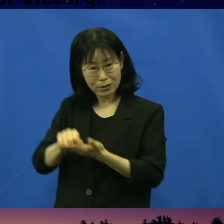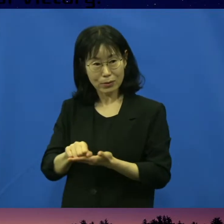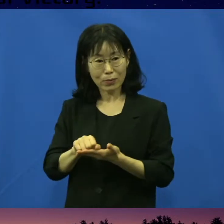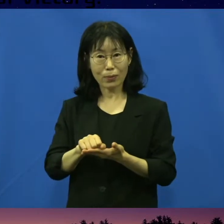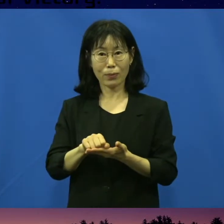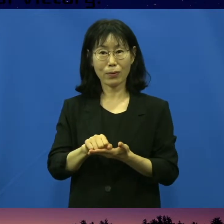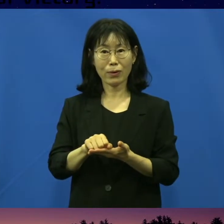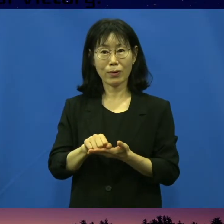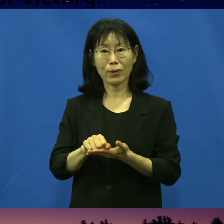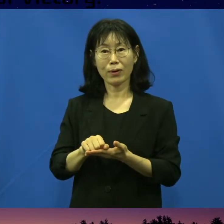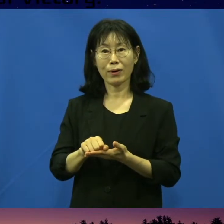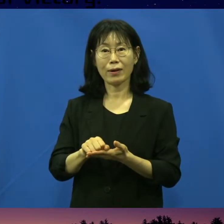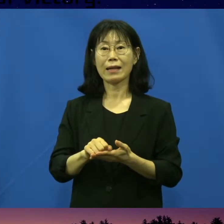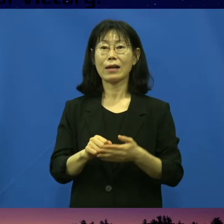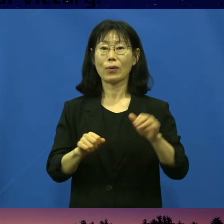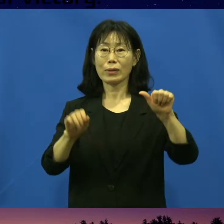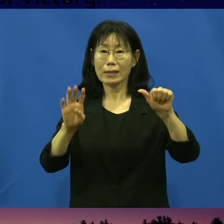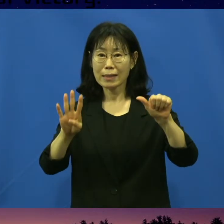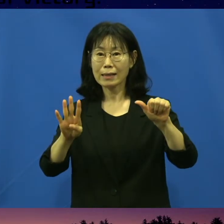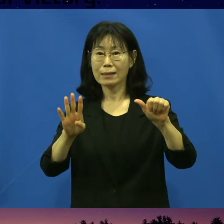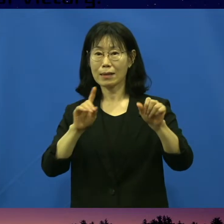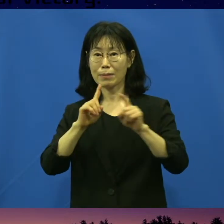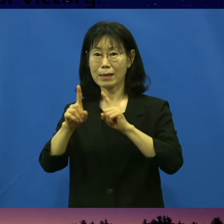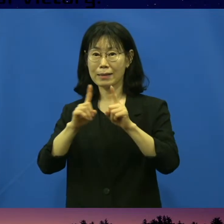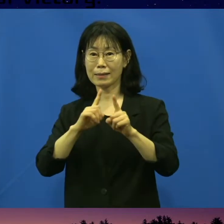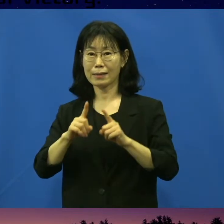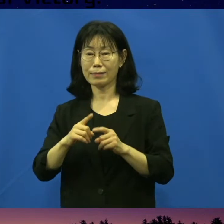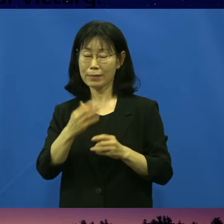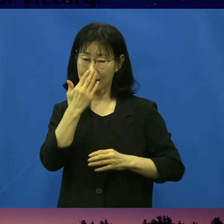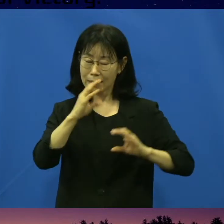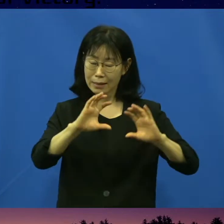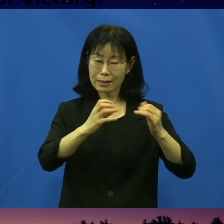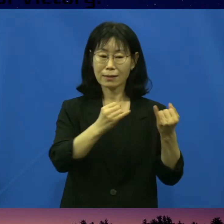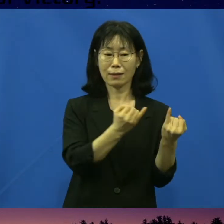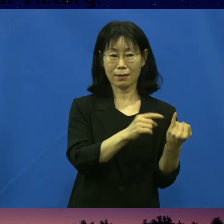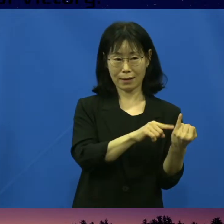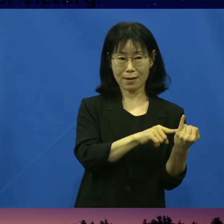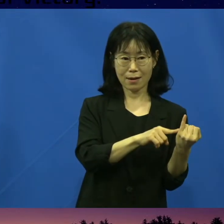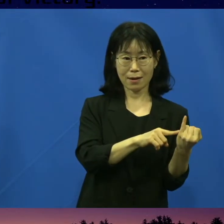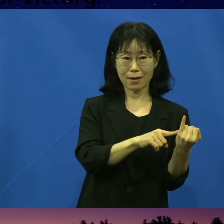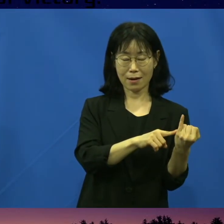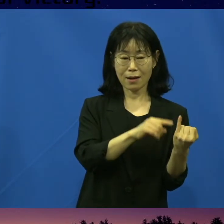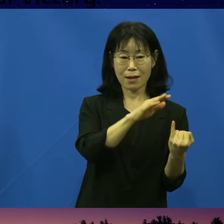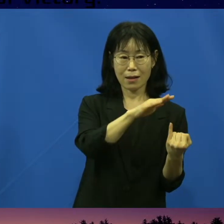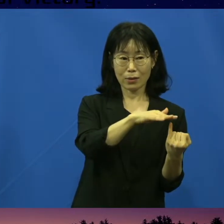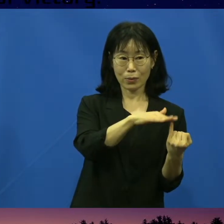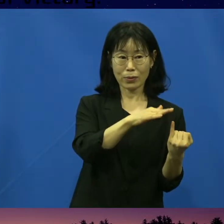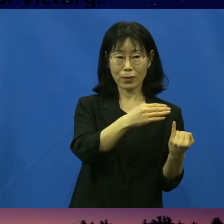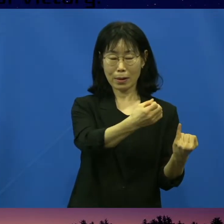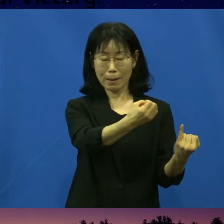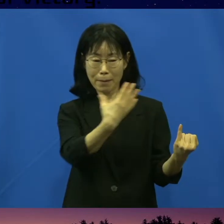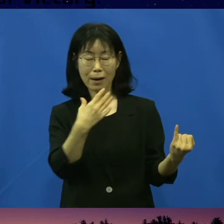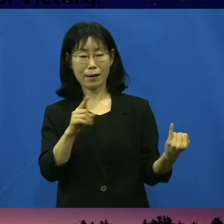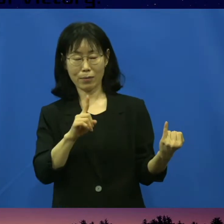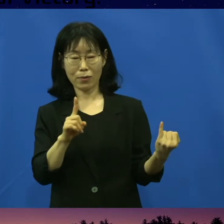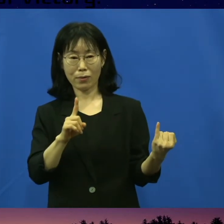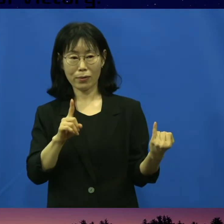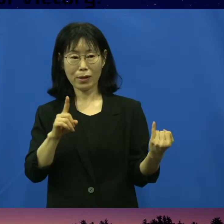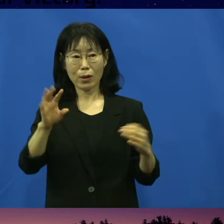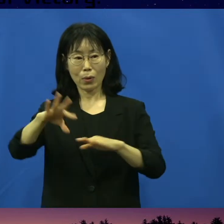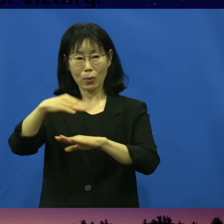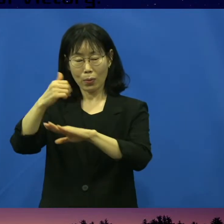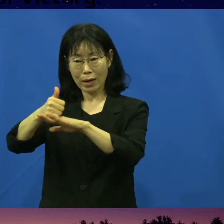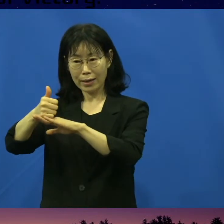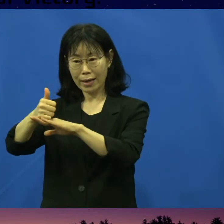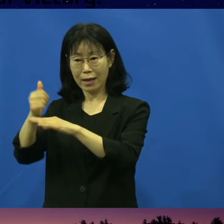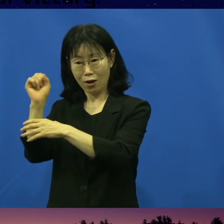그의 주인께 아뢰어 이르되 이스라엘 땅에서 온 소녀의 말이 이르를 하더이다. 그냥 뭐 갈 수는 없잖아요. 그죠? 왕의 허락을 받는 거죠.